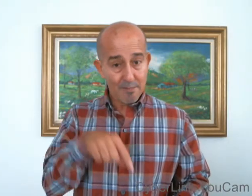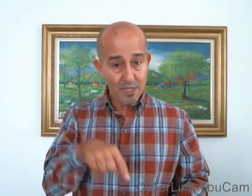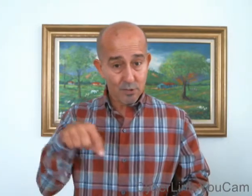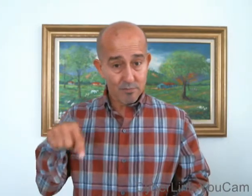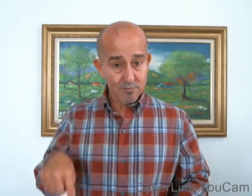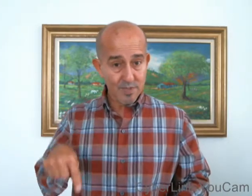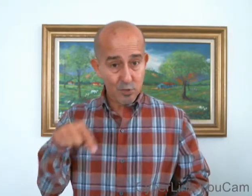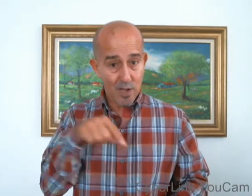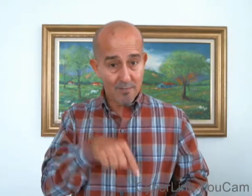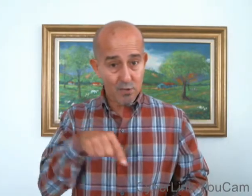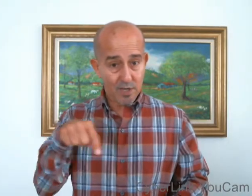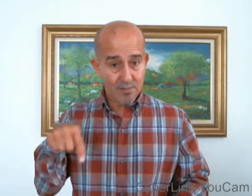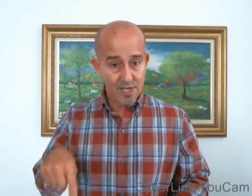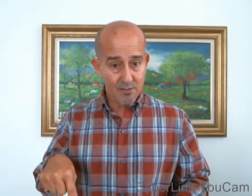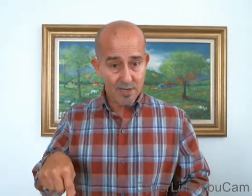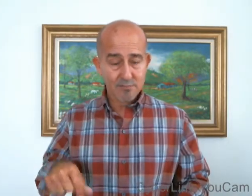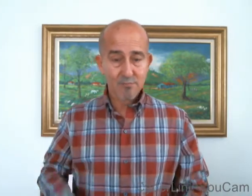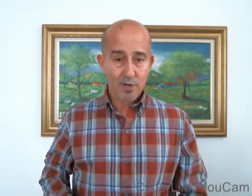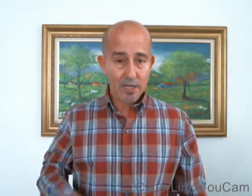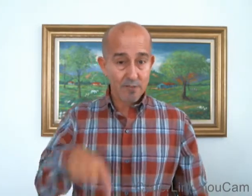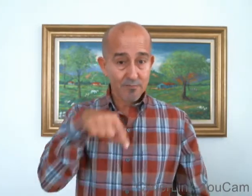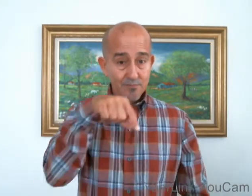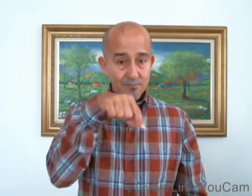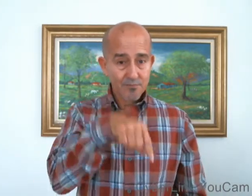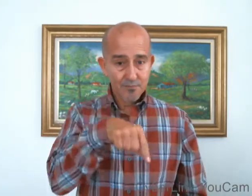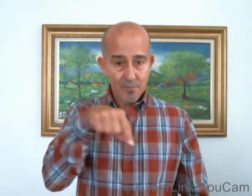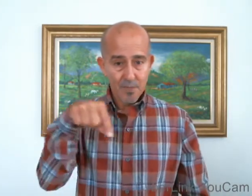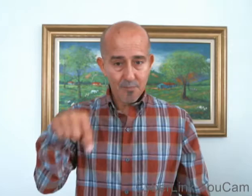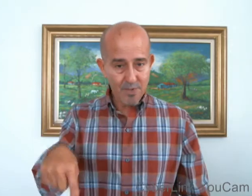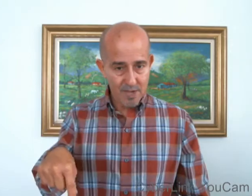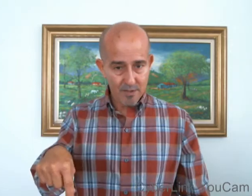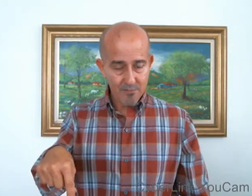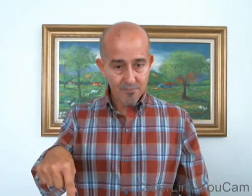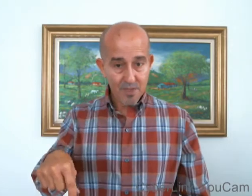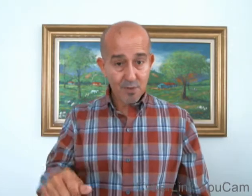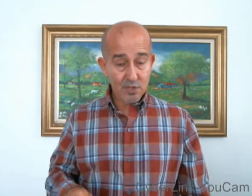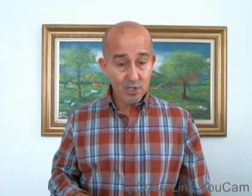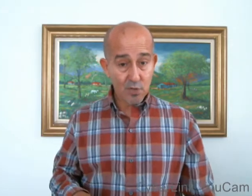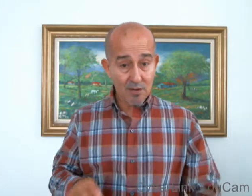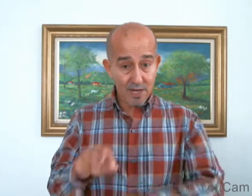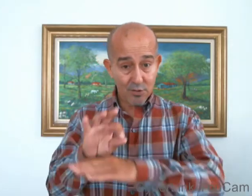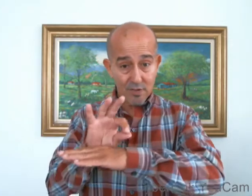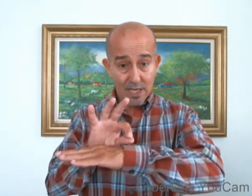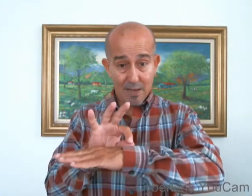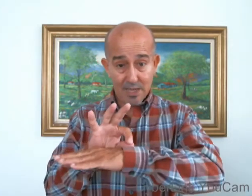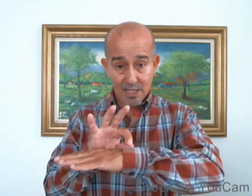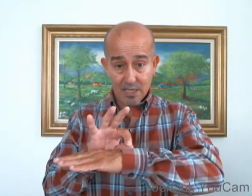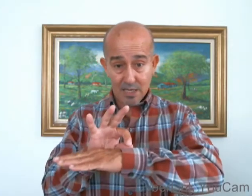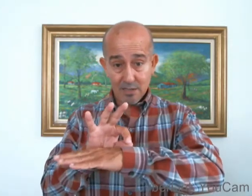camino, mis dos amigos que me llevan por ahí, pie. Pero si estoy hablando de la medida,